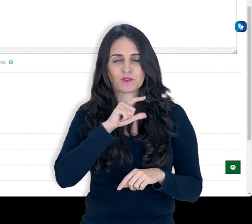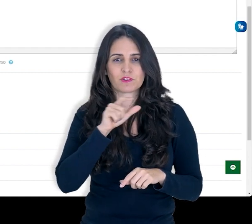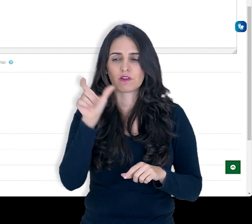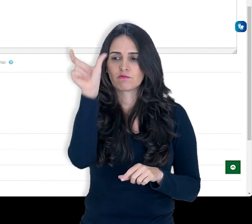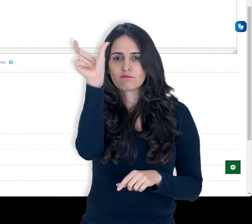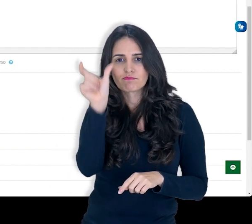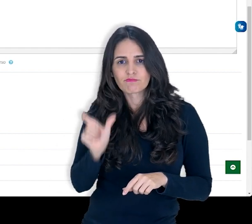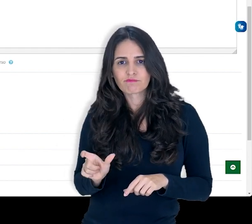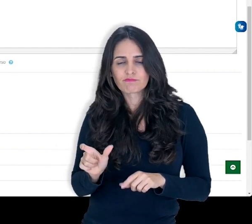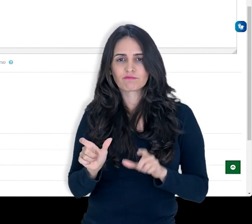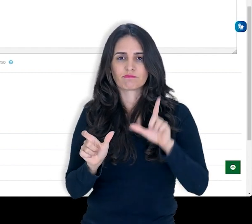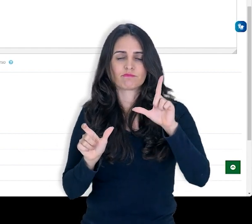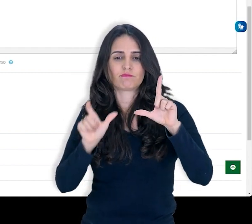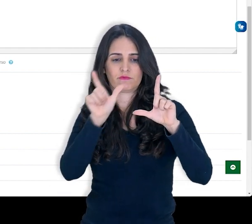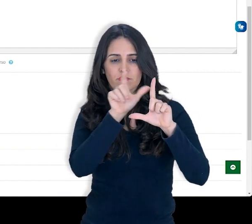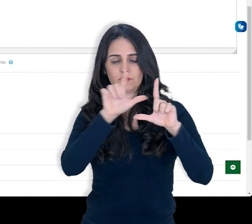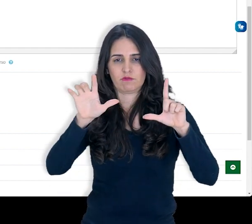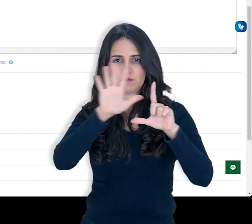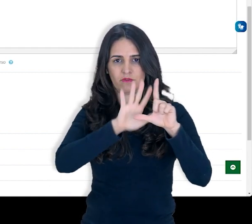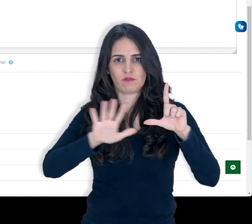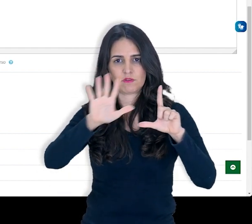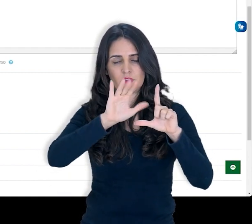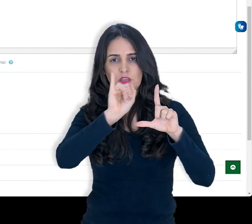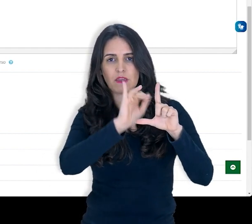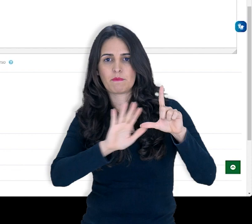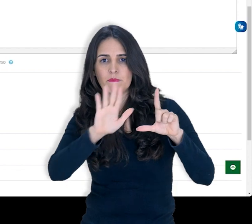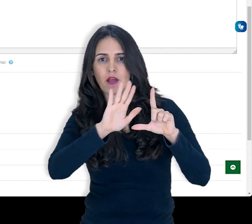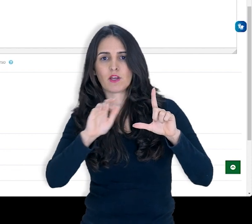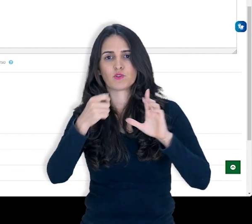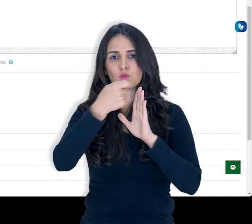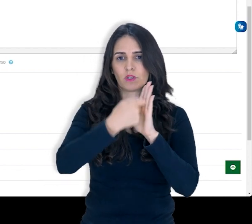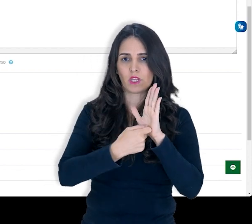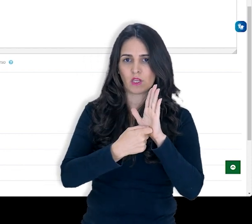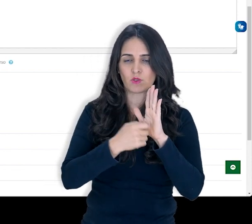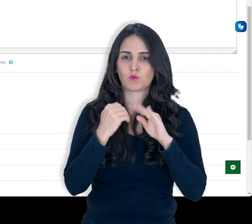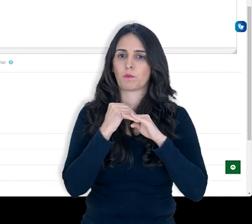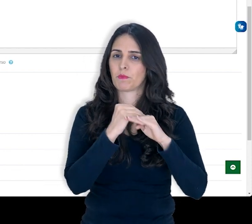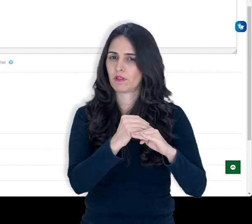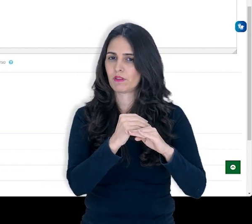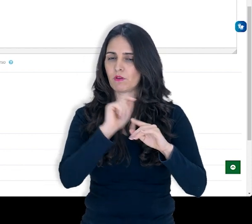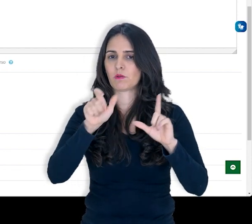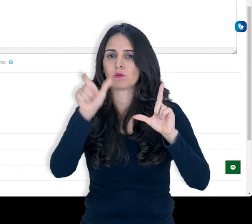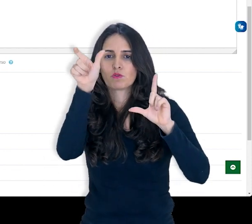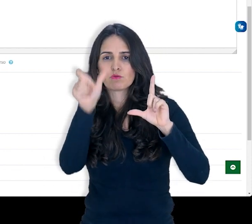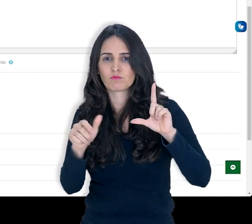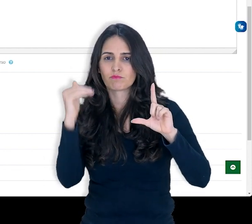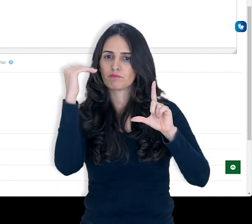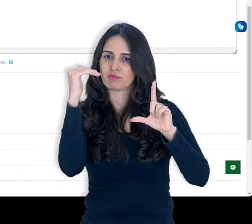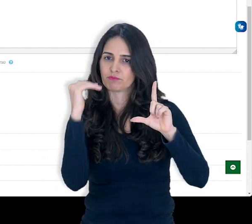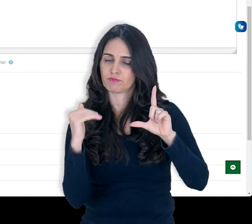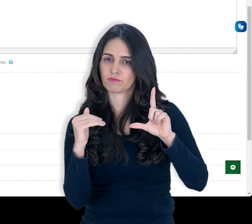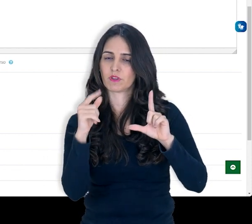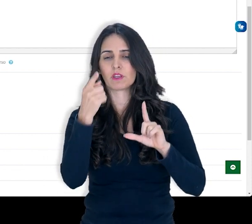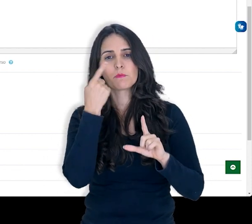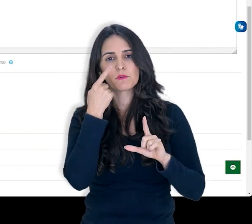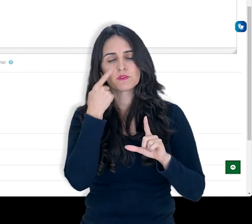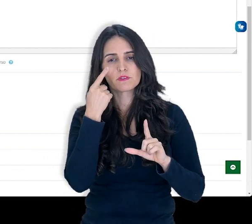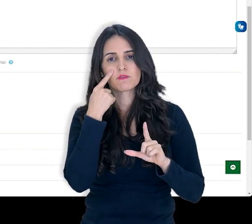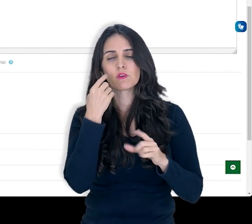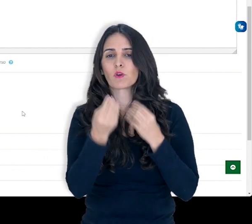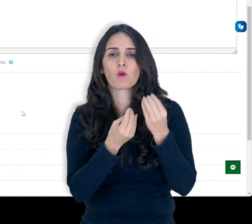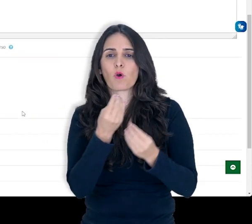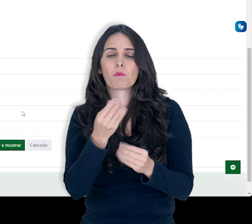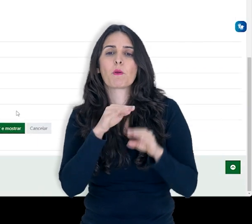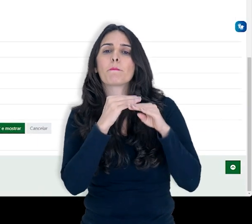deste material ou imagens que é o padrão Ou texto depois você verá como fica esse padrão de